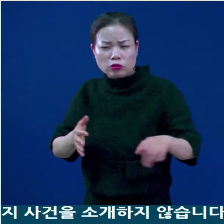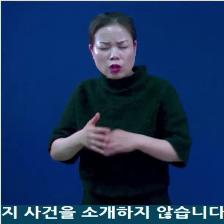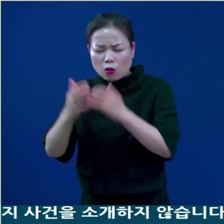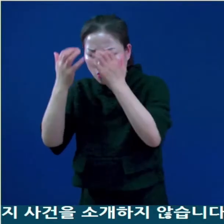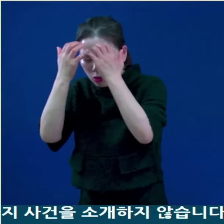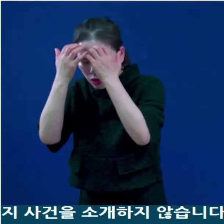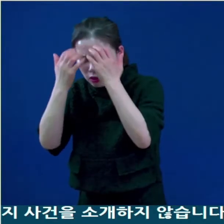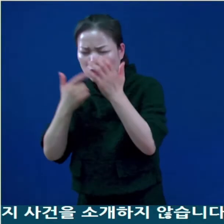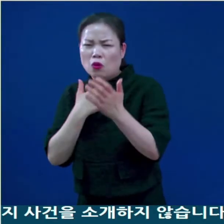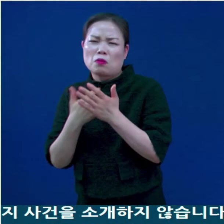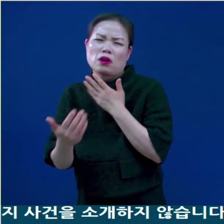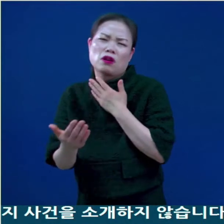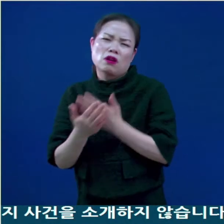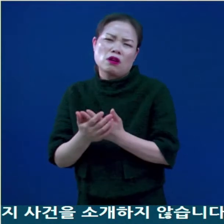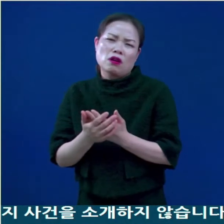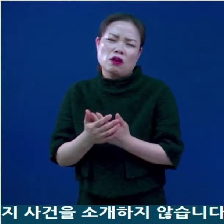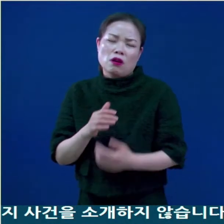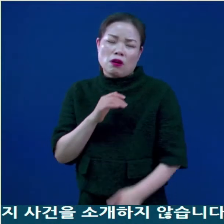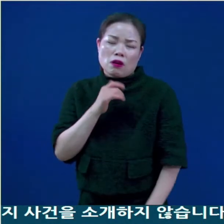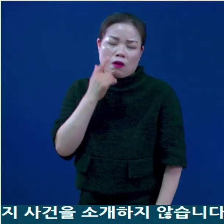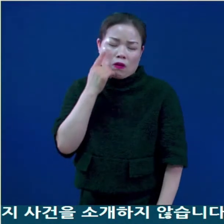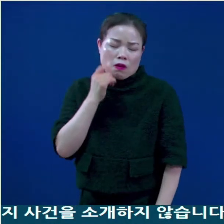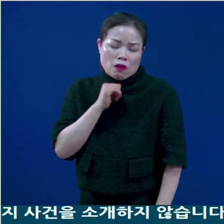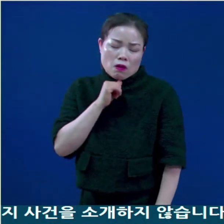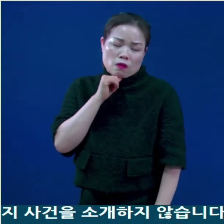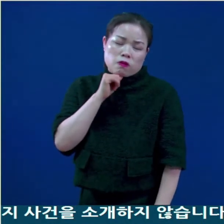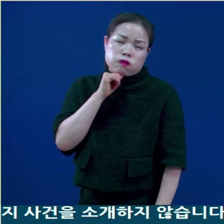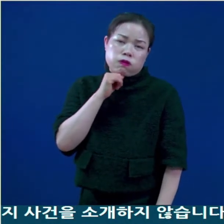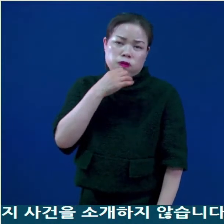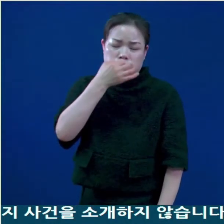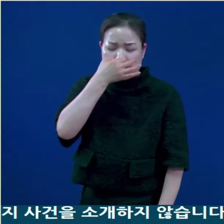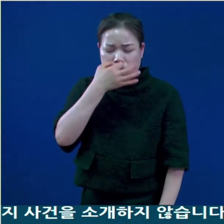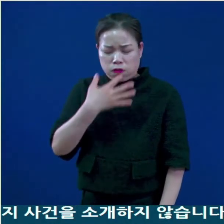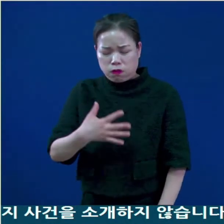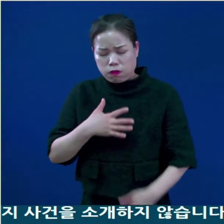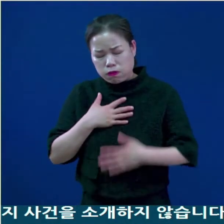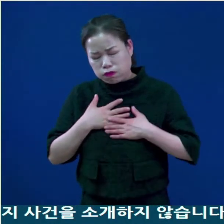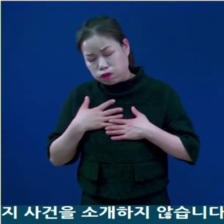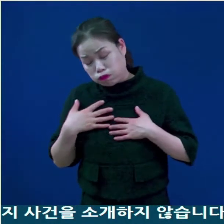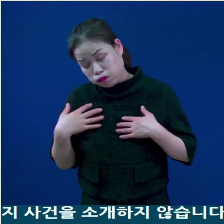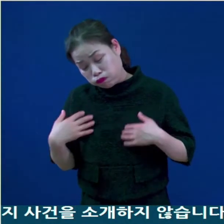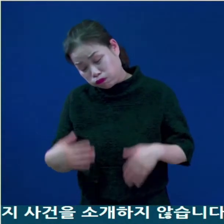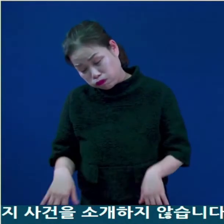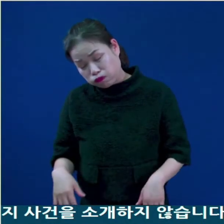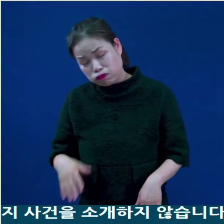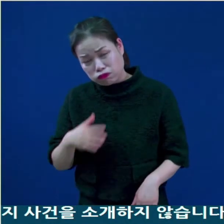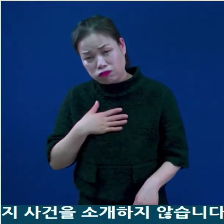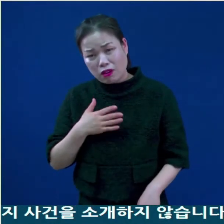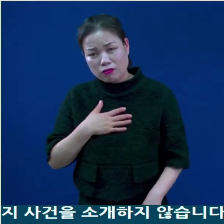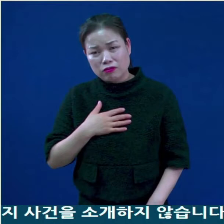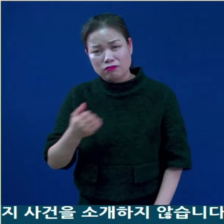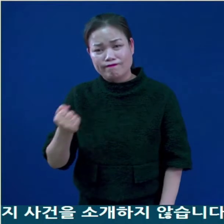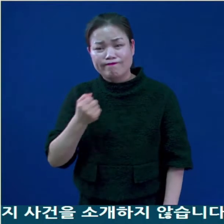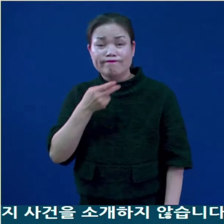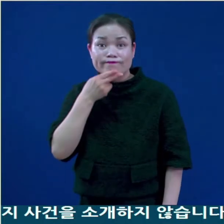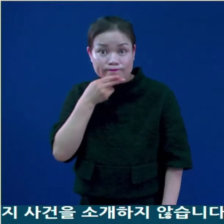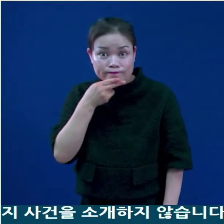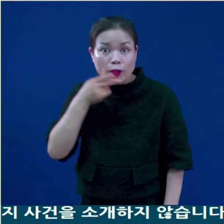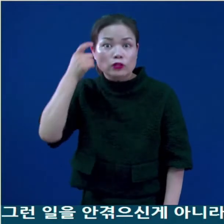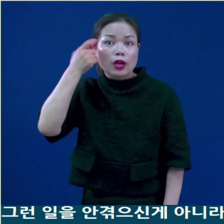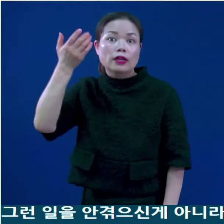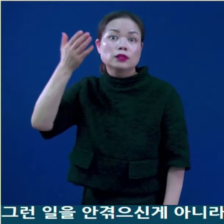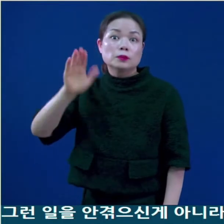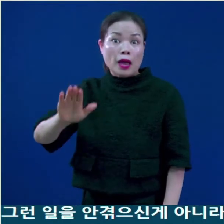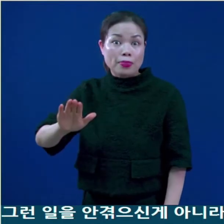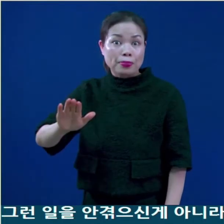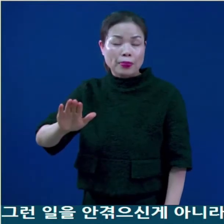겪을 때에는 정말 초라하고 힘들고 연약하고 야 정말 나도 별 수 없다. 그런데 그걸